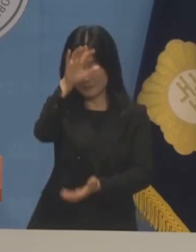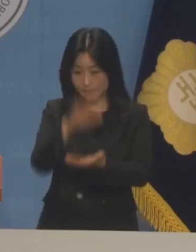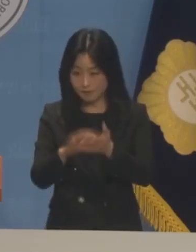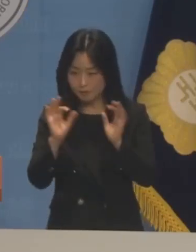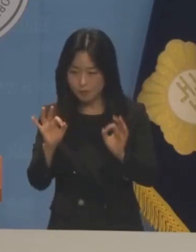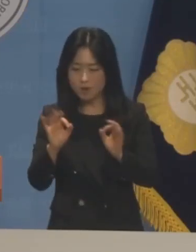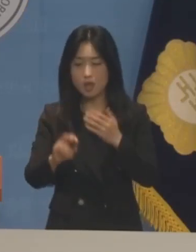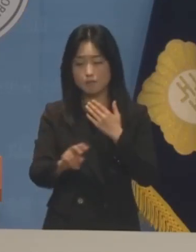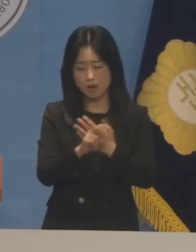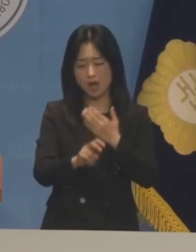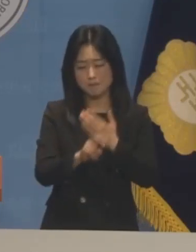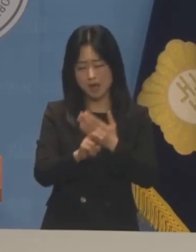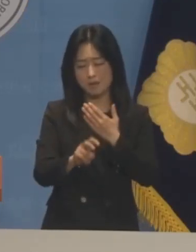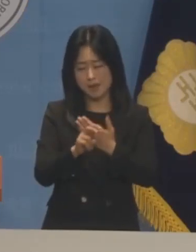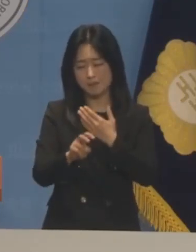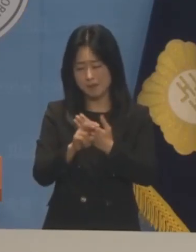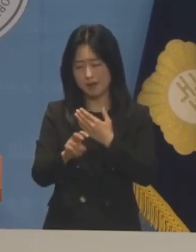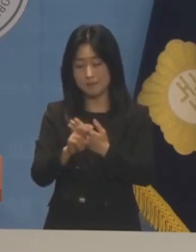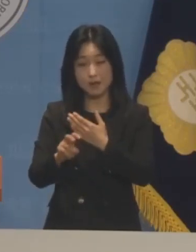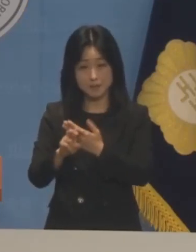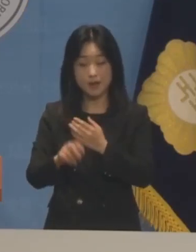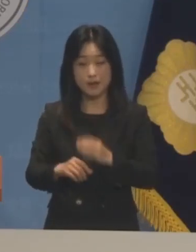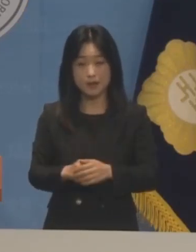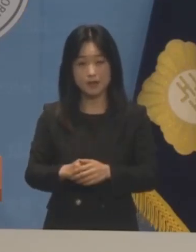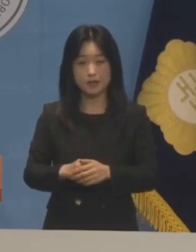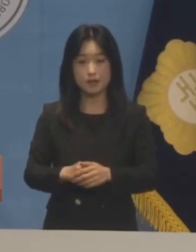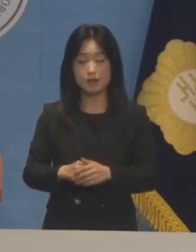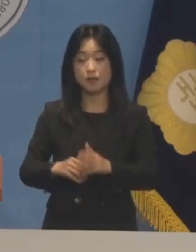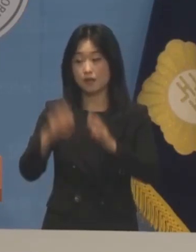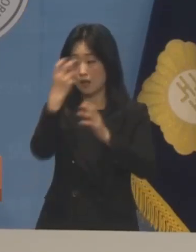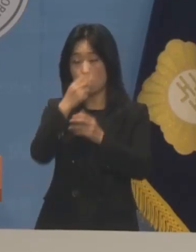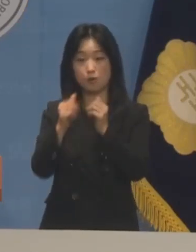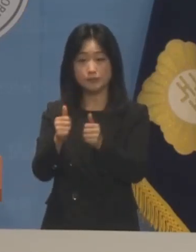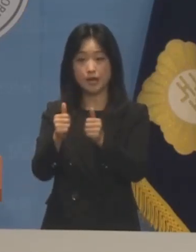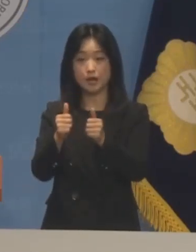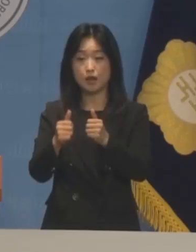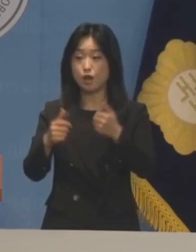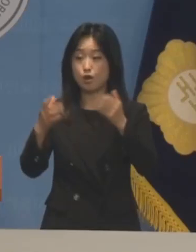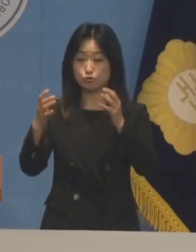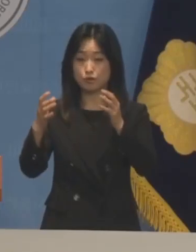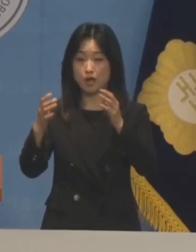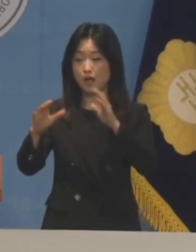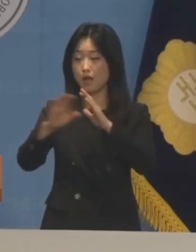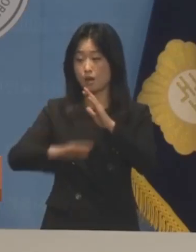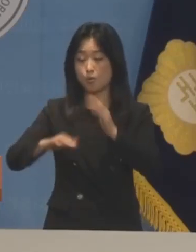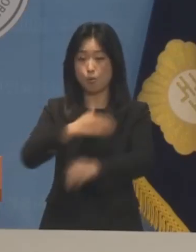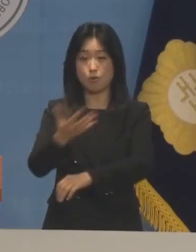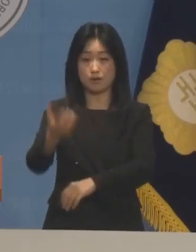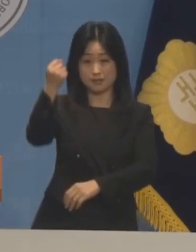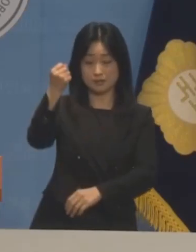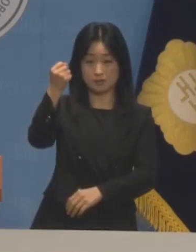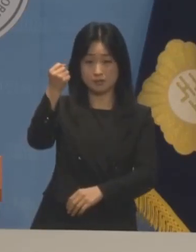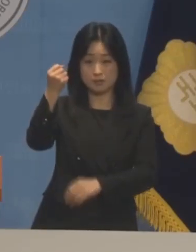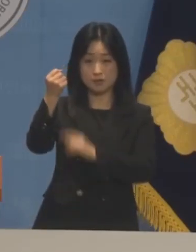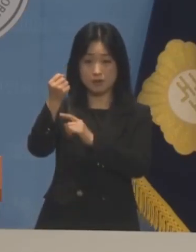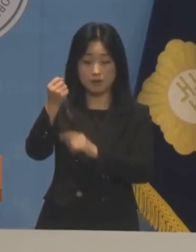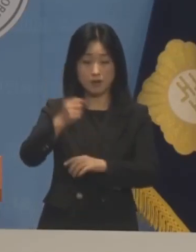향연이었습니다. 국가 공권력이 어떻게 이렇게 헌법과 관계법령을 깡그리